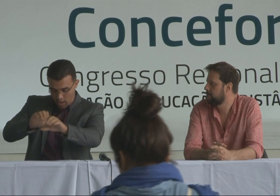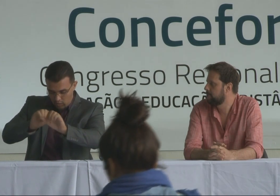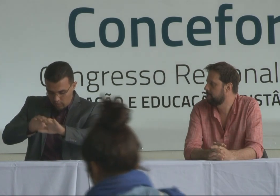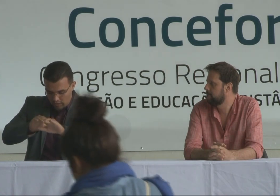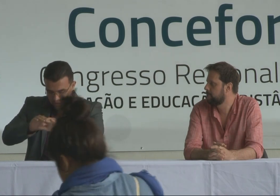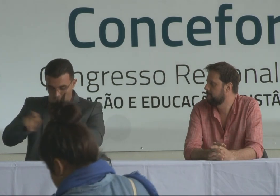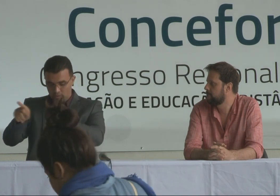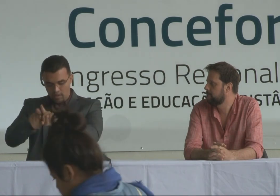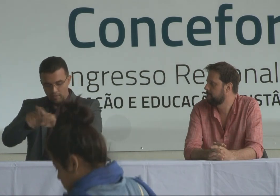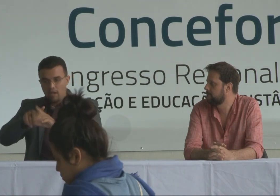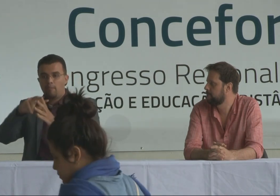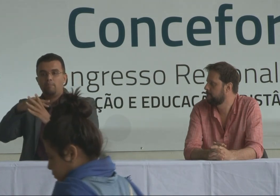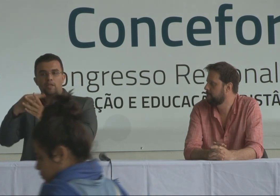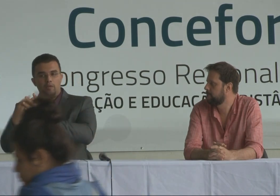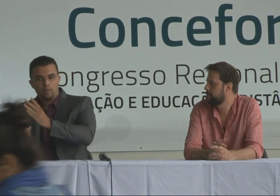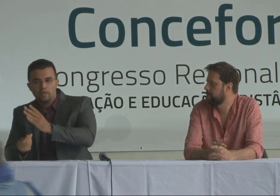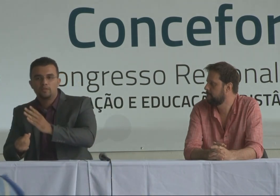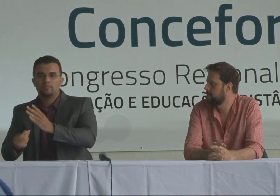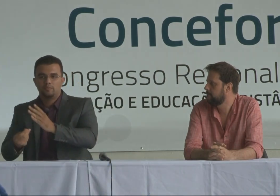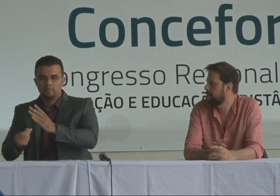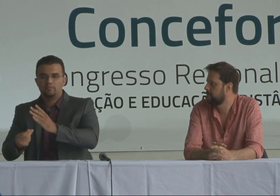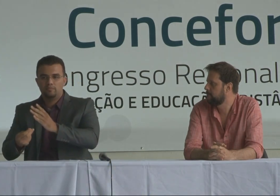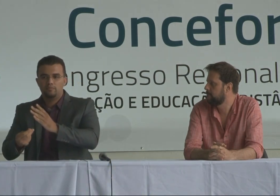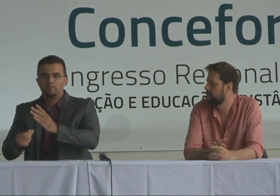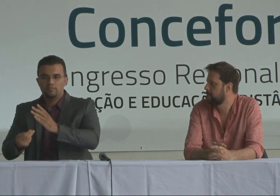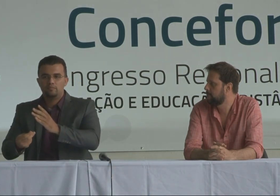e também a perspectiva do Inga.